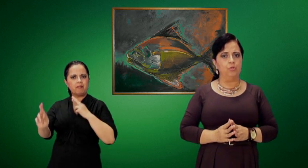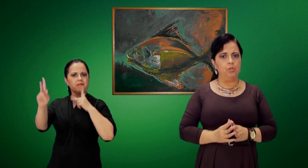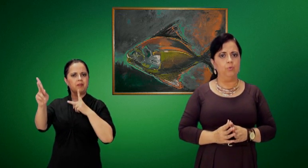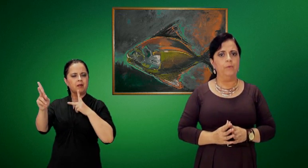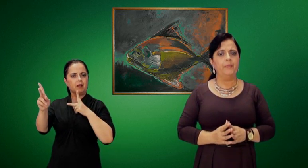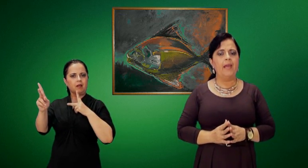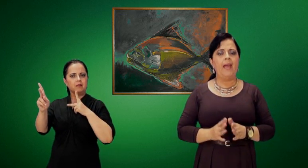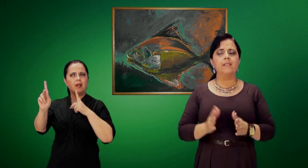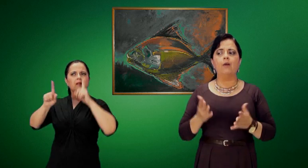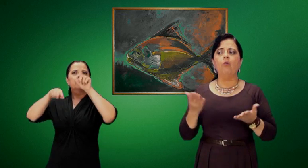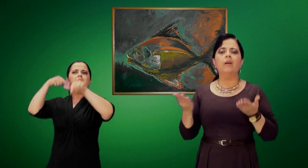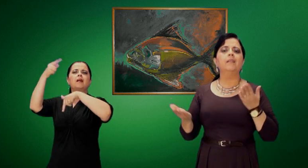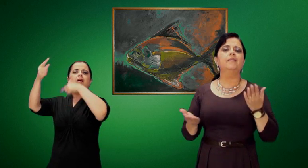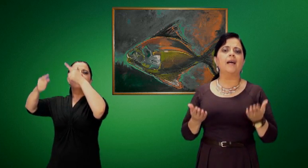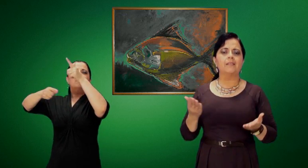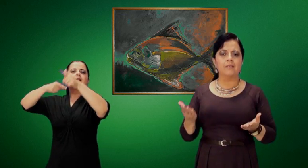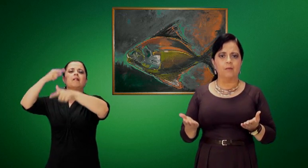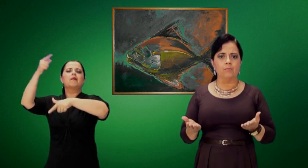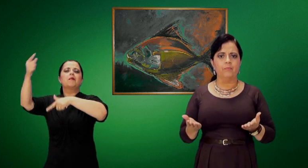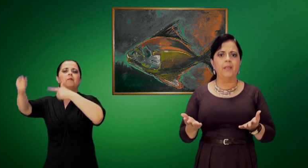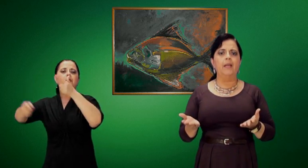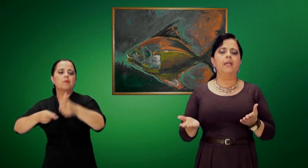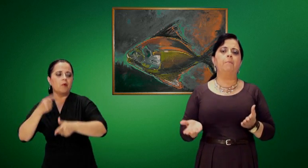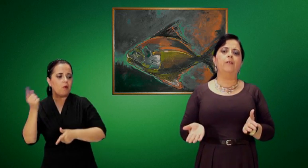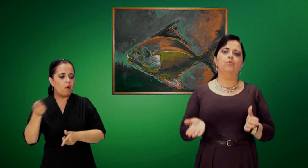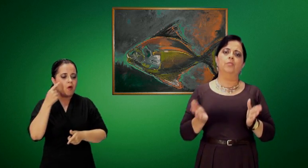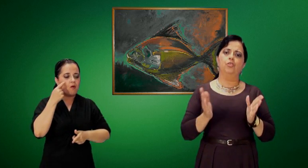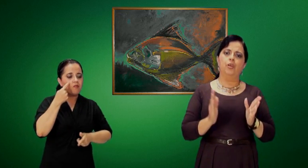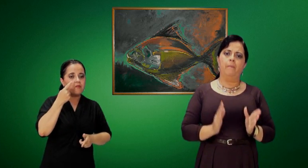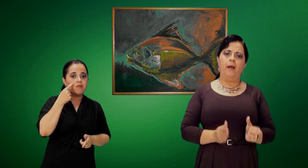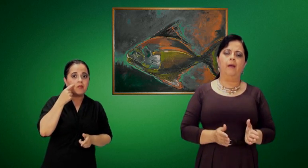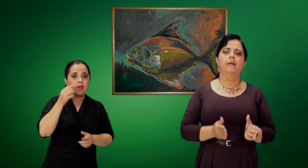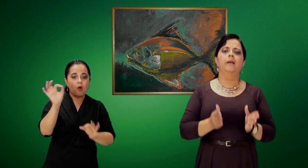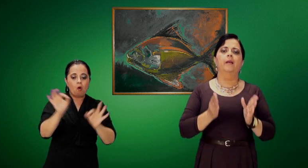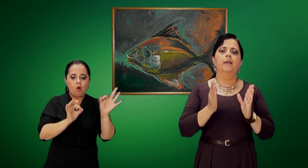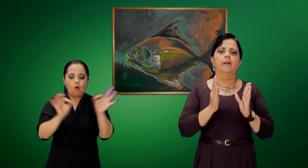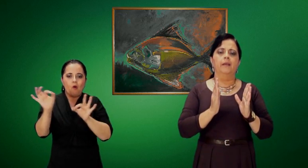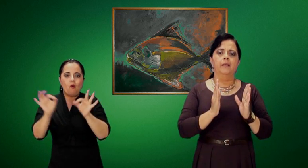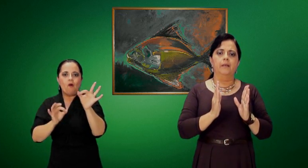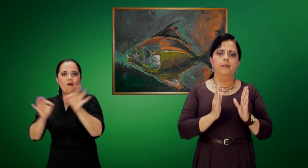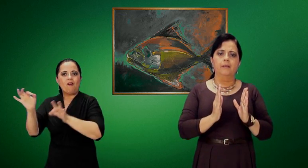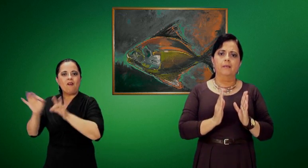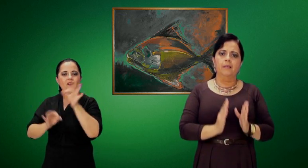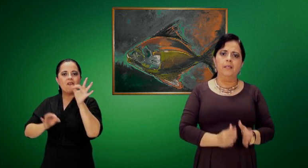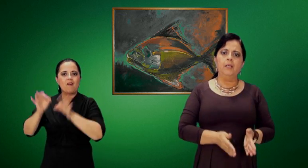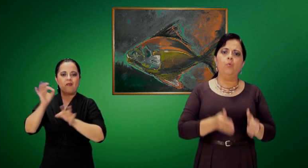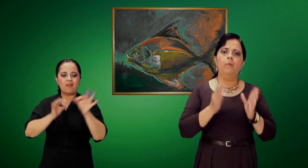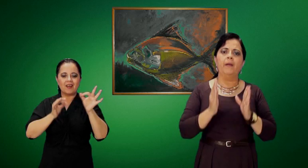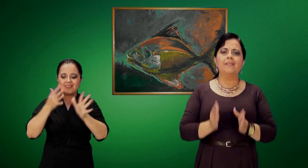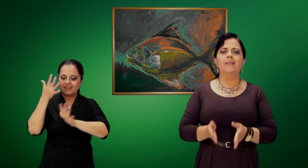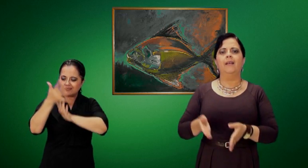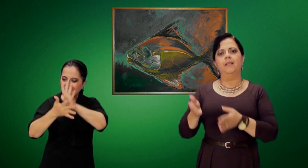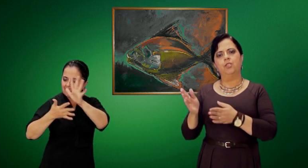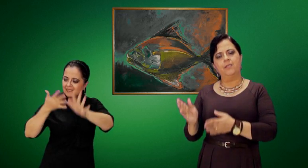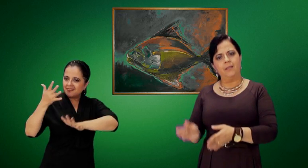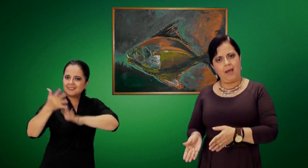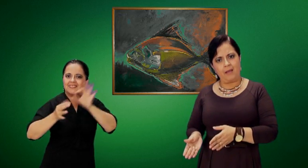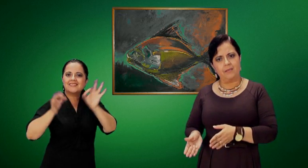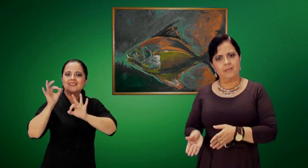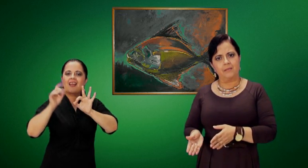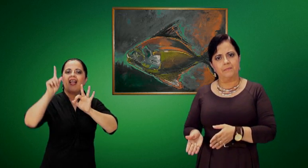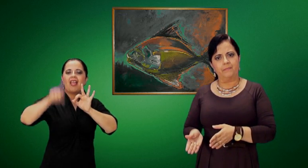que surgiu essa organização que passou a se chamar Língua Brasileira